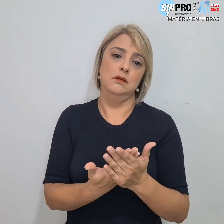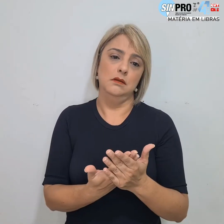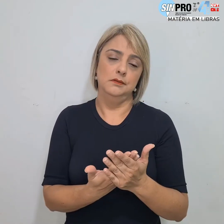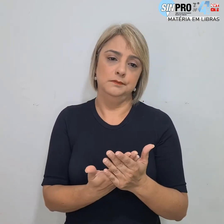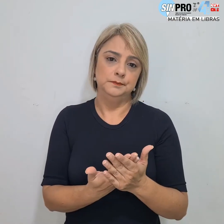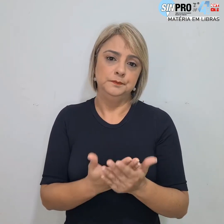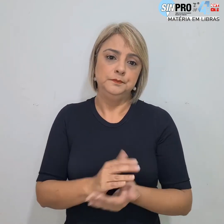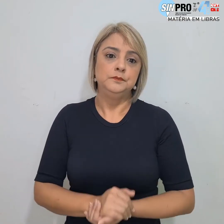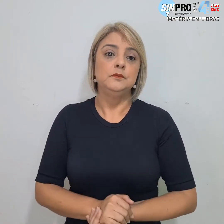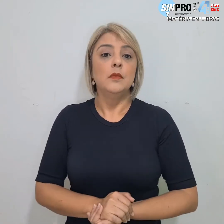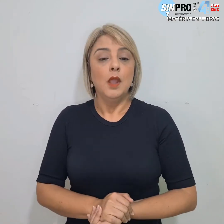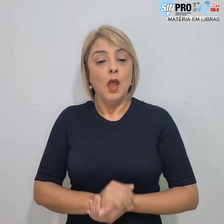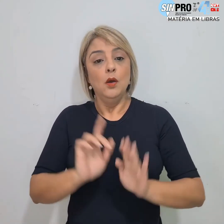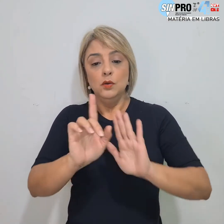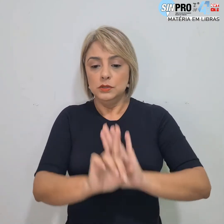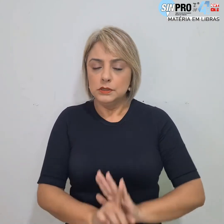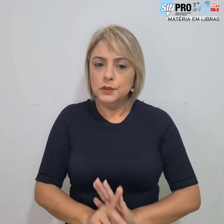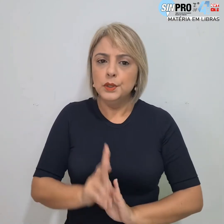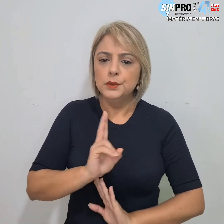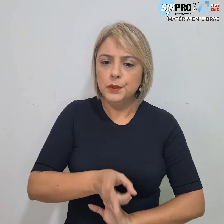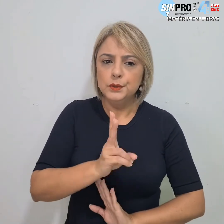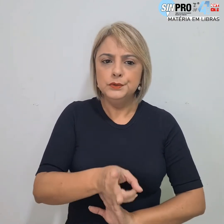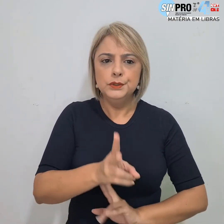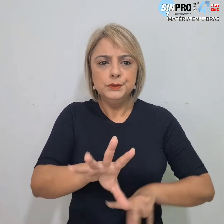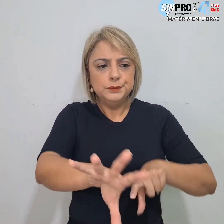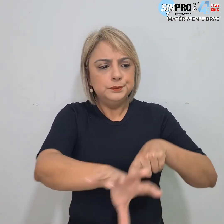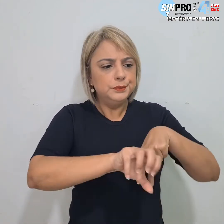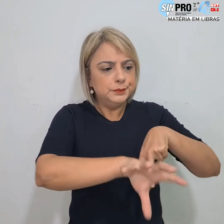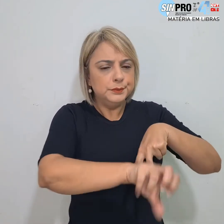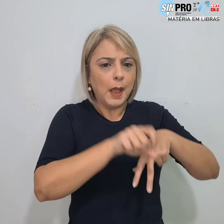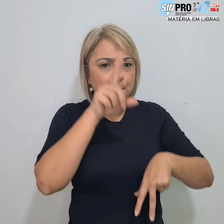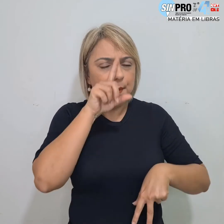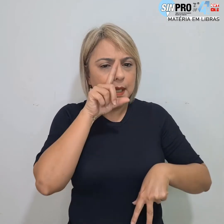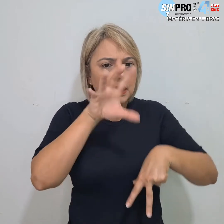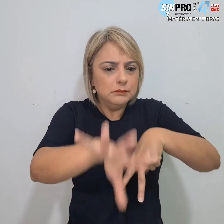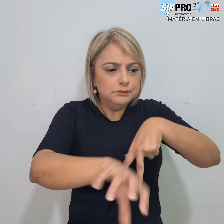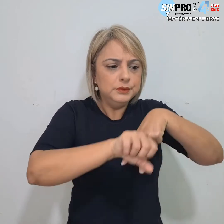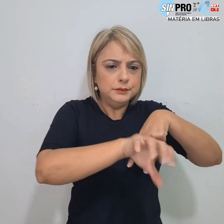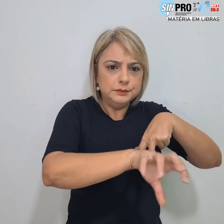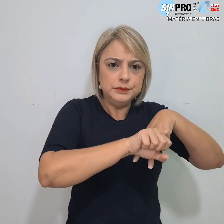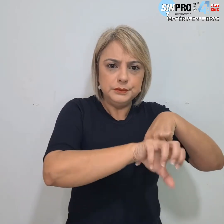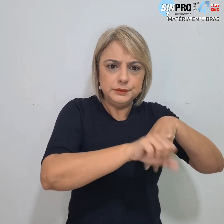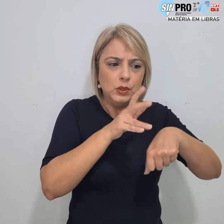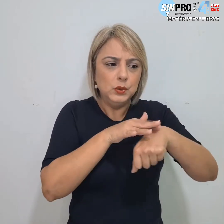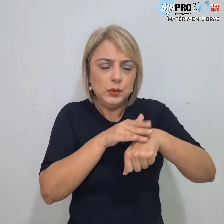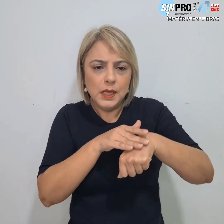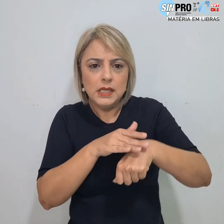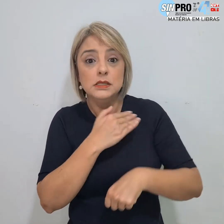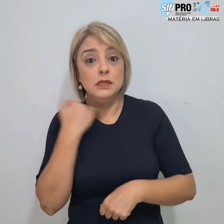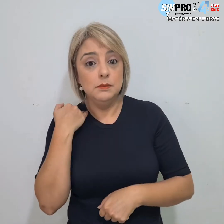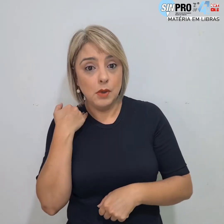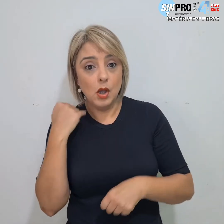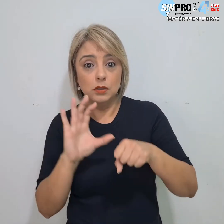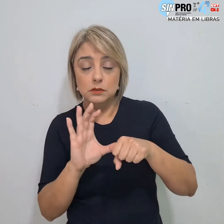Enquanto isso, os gestores continuam expostos ao risco de contaminação e morte por